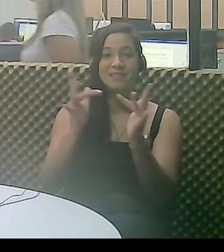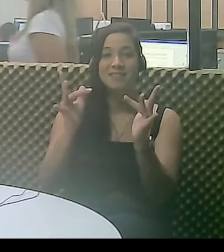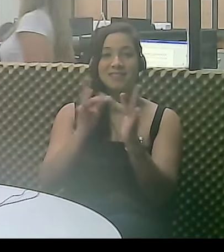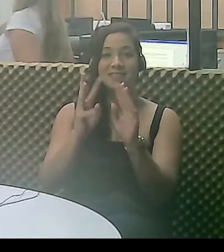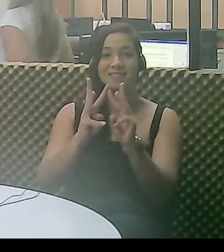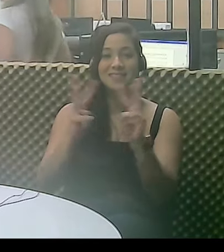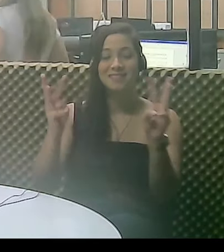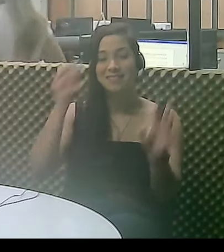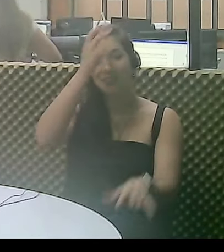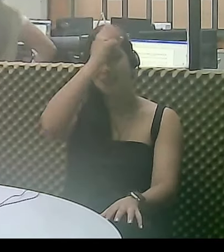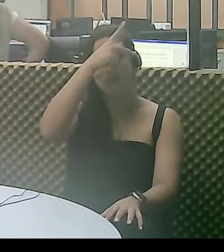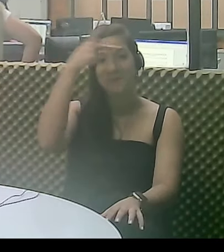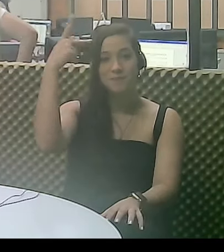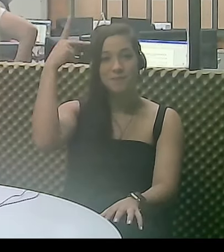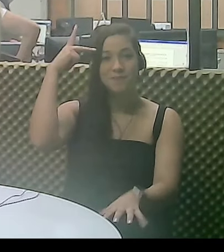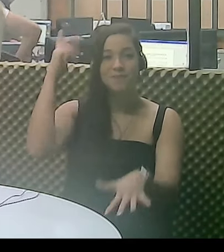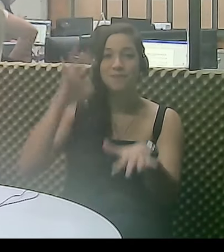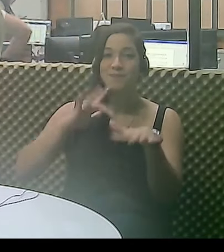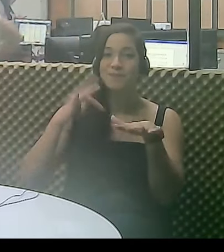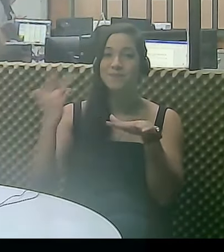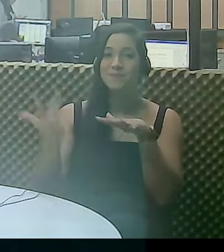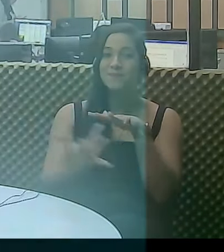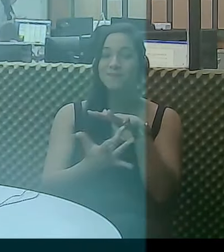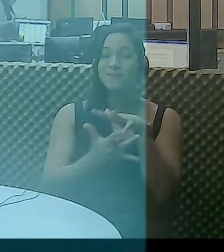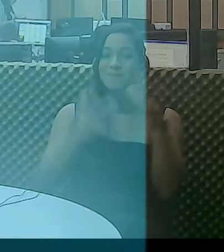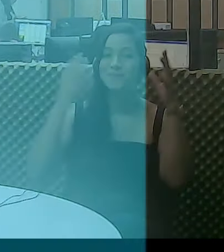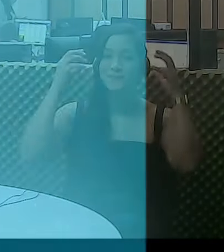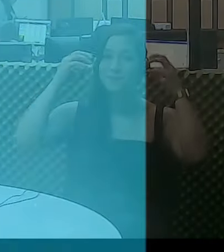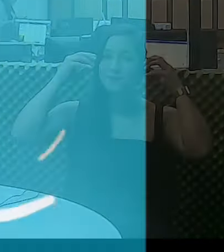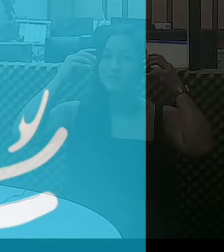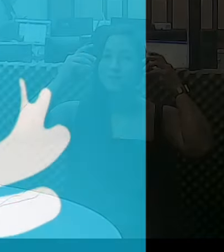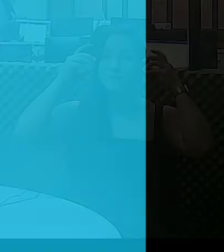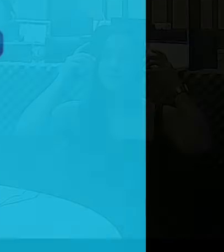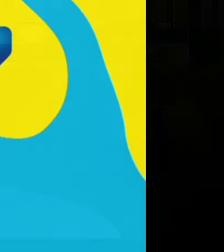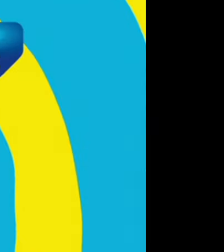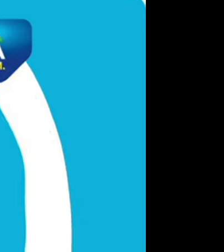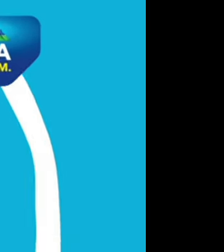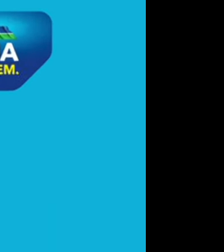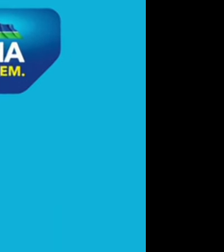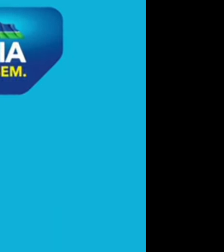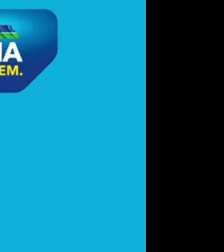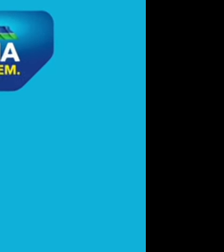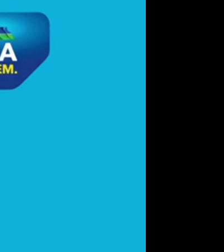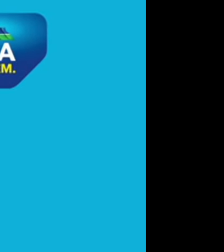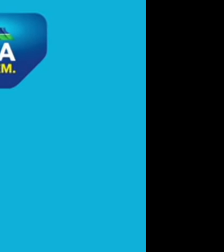Continue conosco no portal da Prefeitura e nas redes sociais.